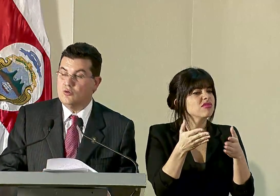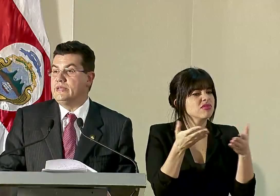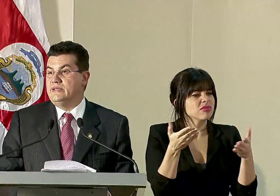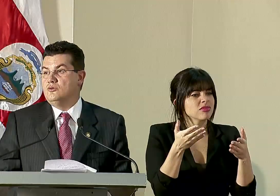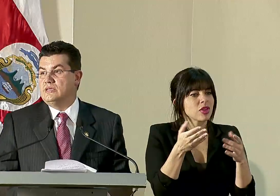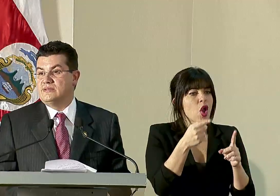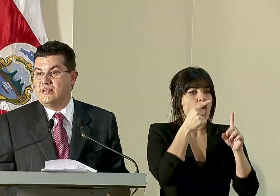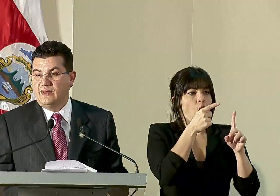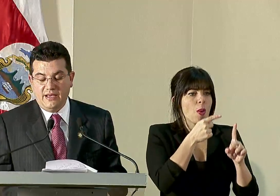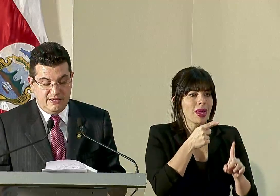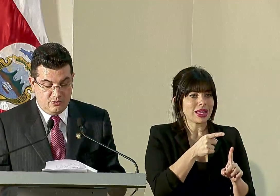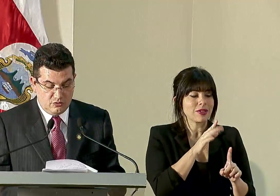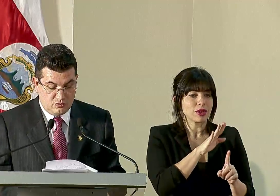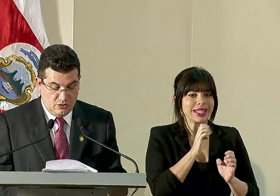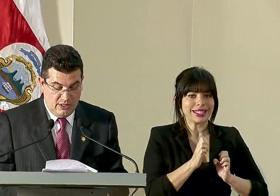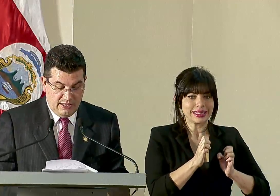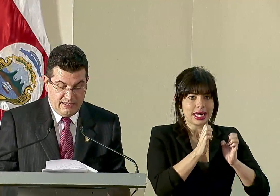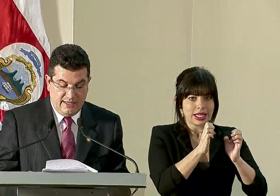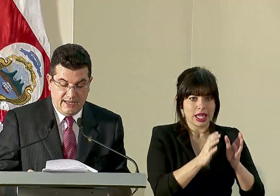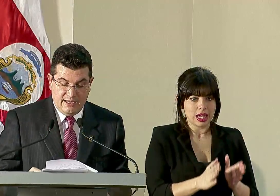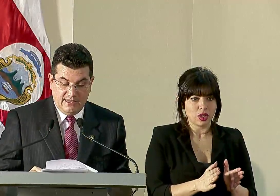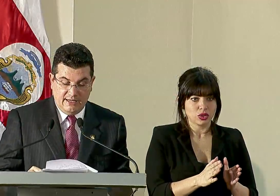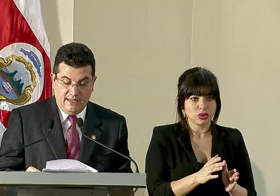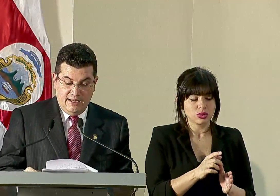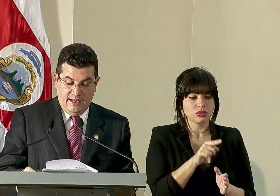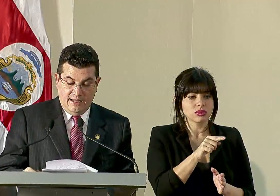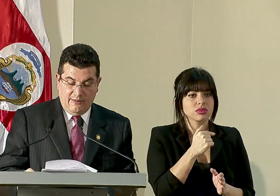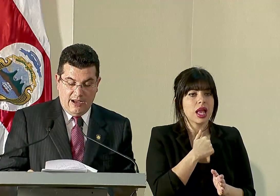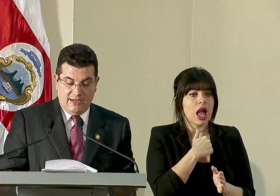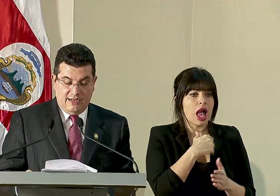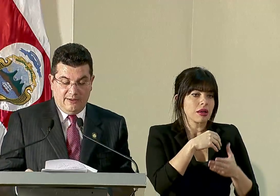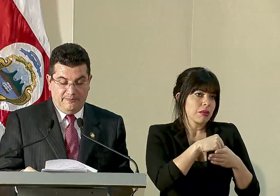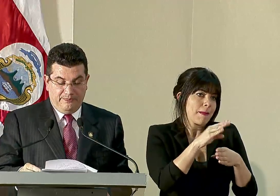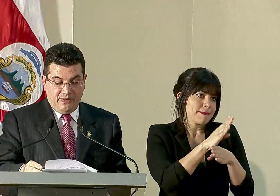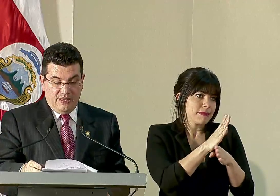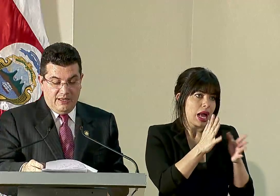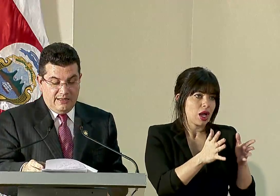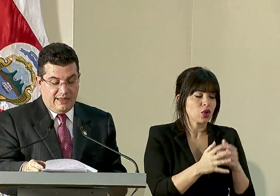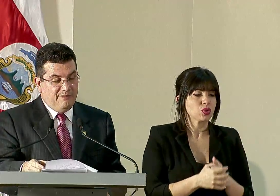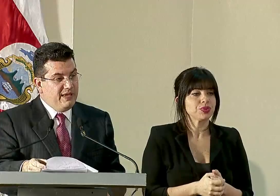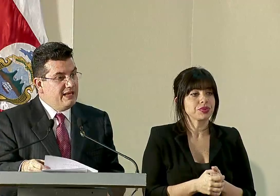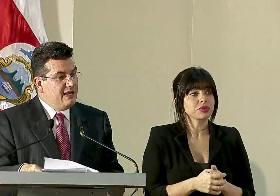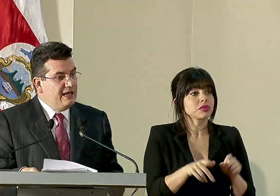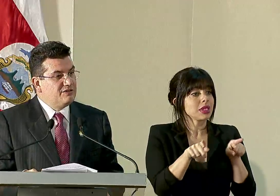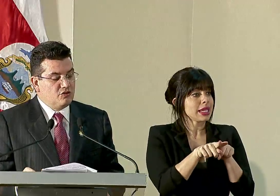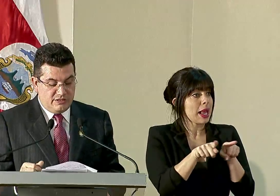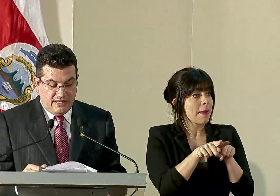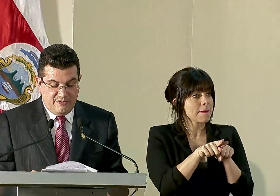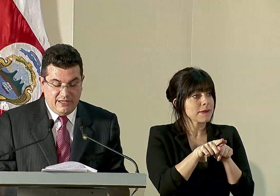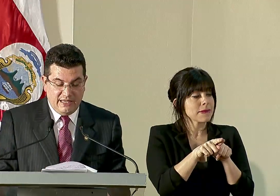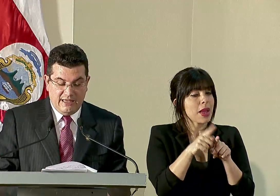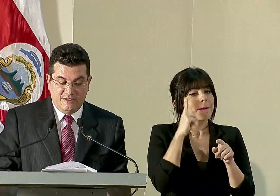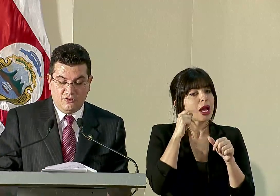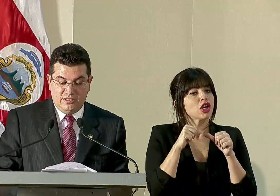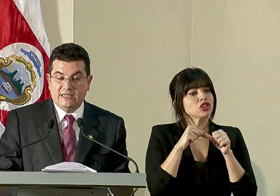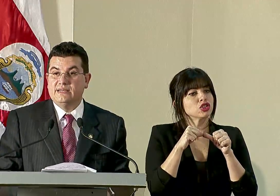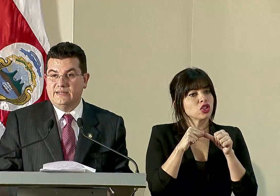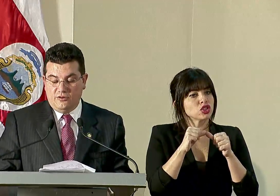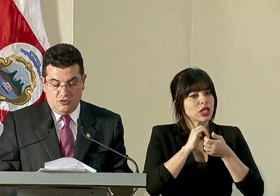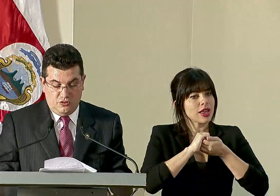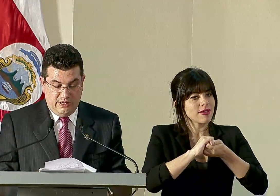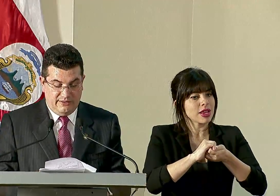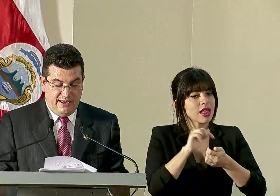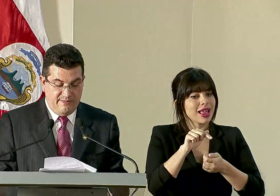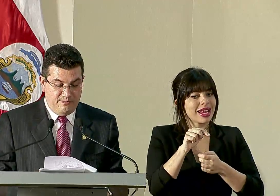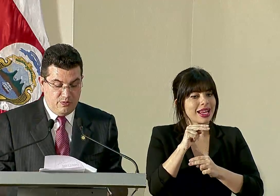a los objetivos estratégicos que tiene la banca, también a la sostenibilidad y solidez